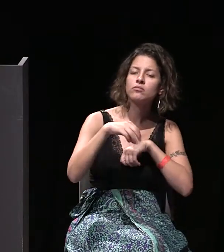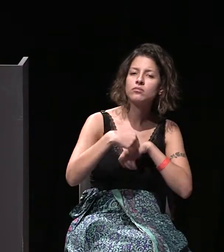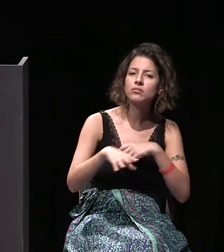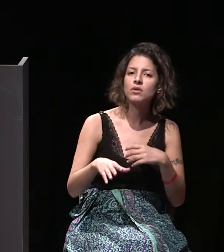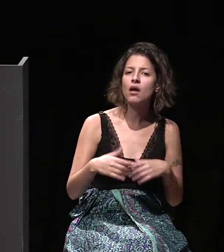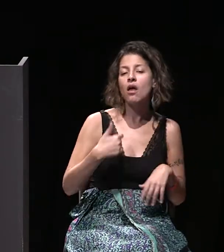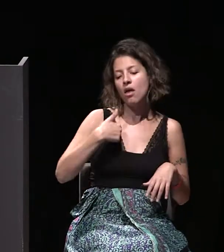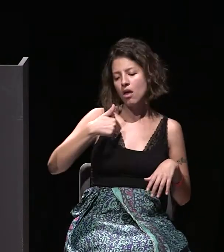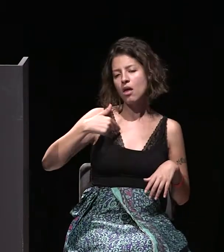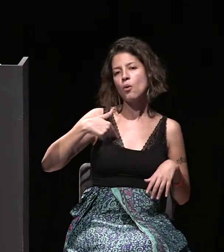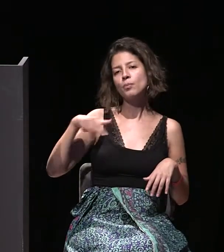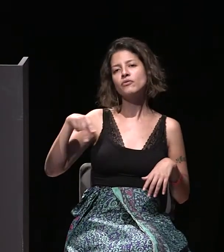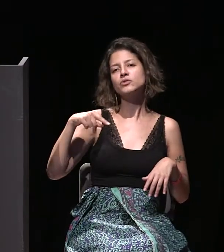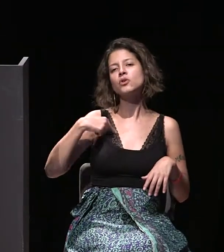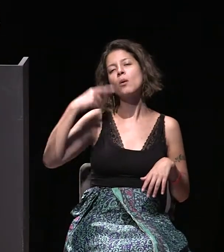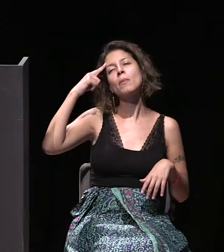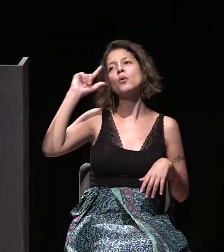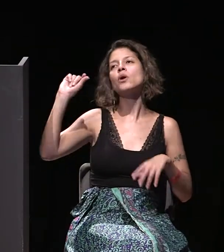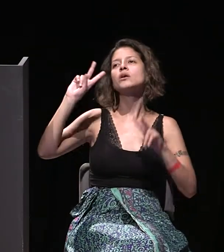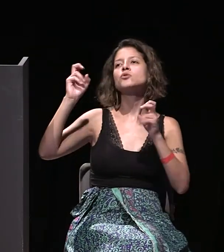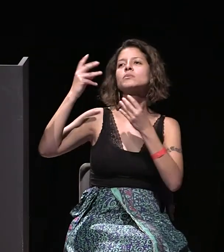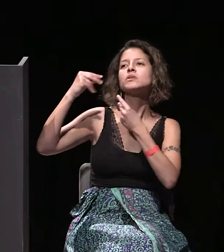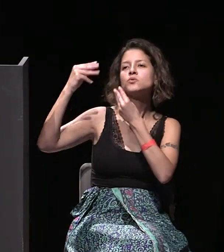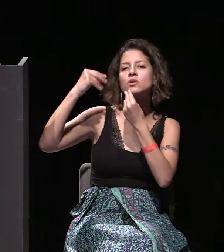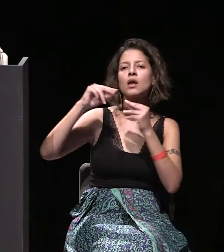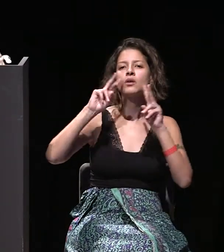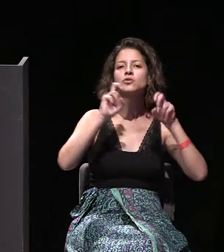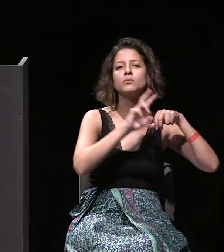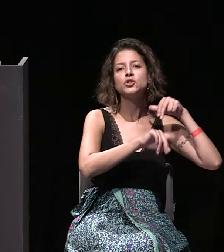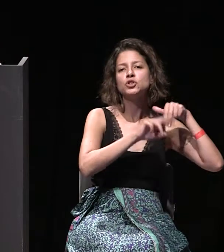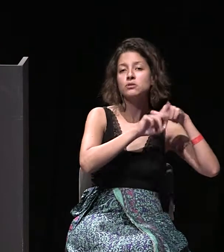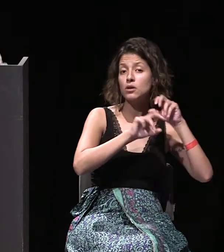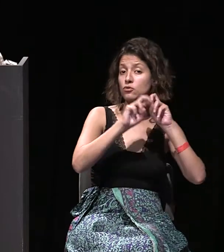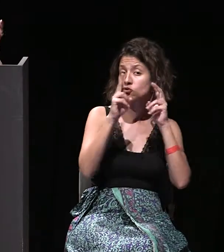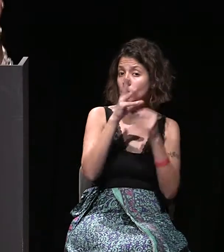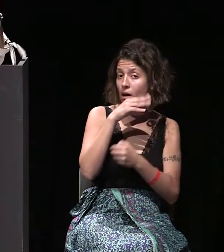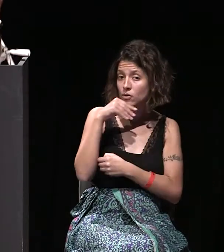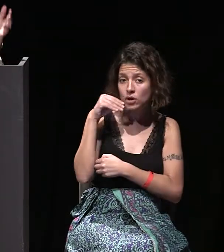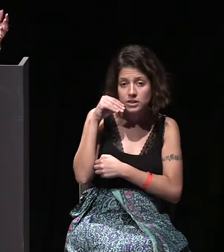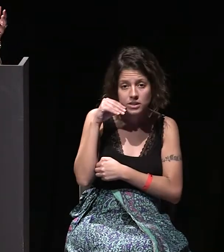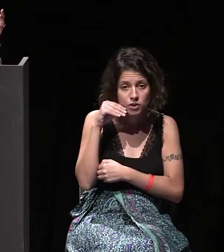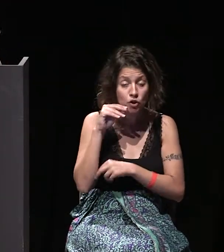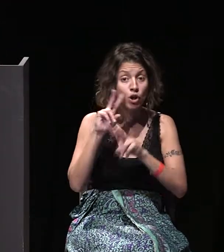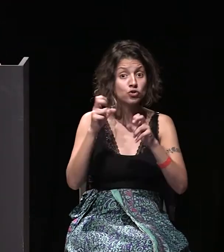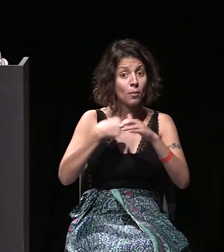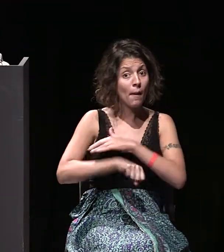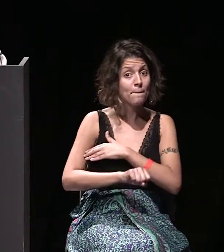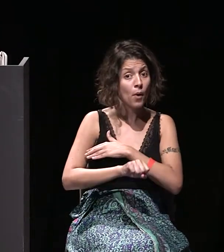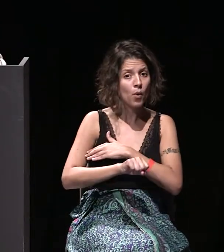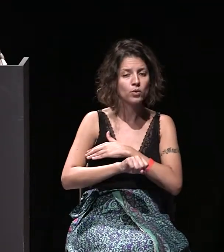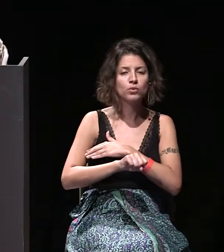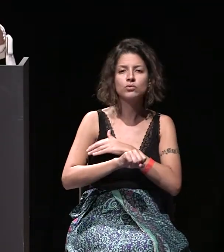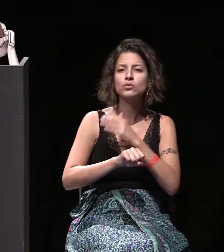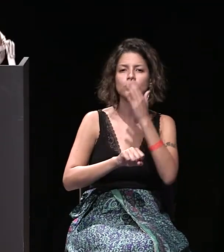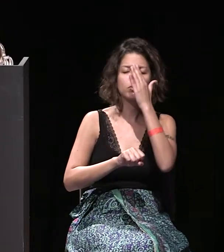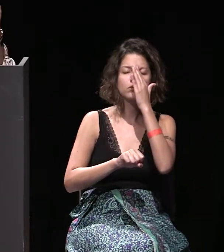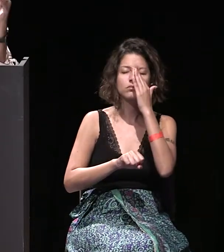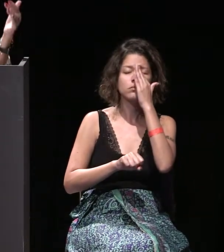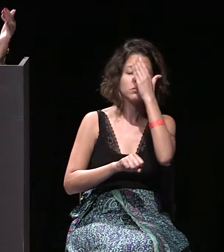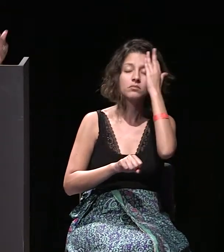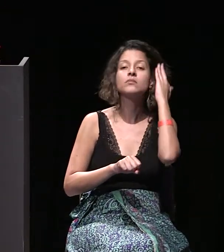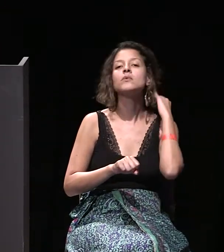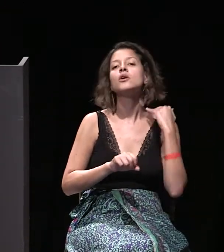de sexualidade? O que eu penso de gênero? O que eu penso de adolescente? O que eu penso do aborto? O que eu penso